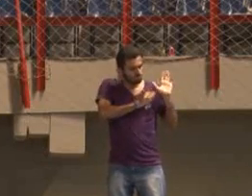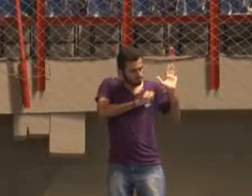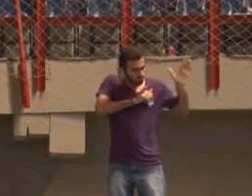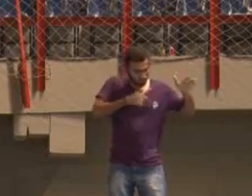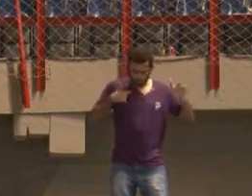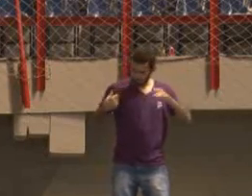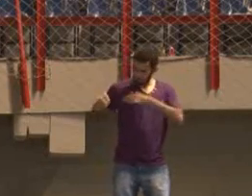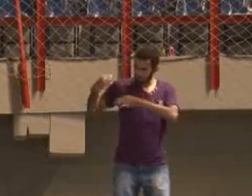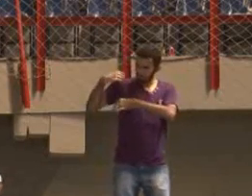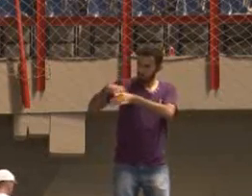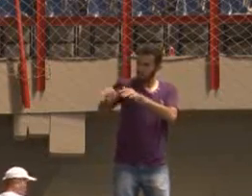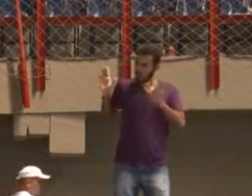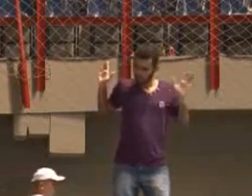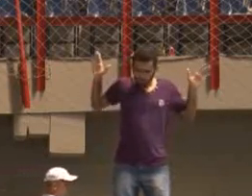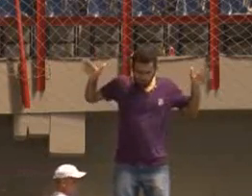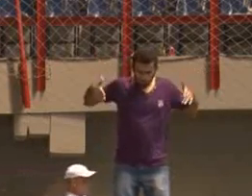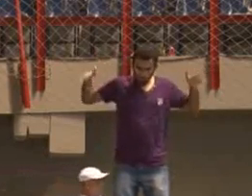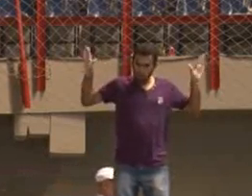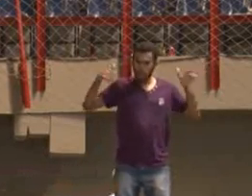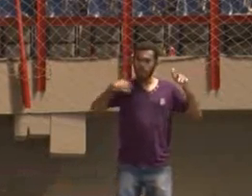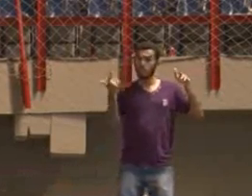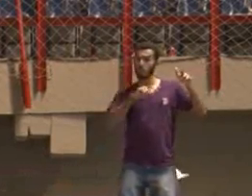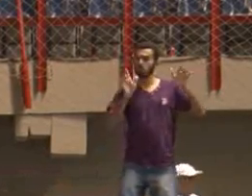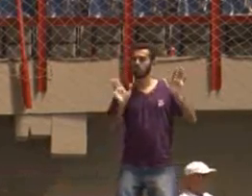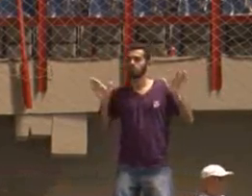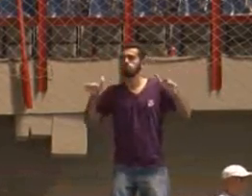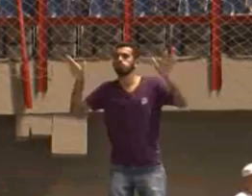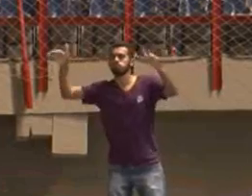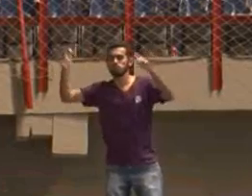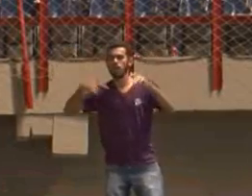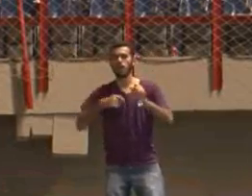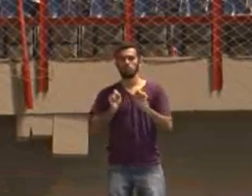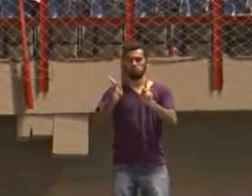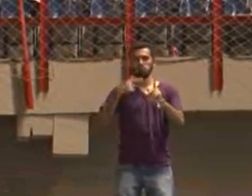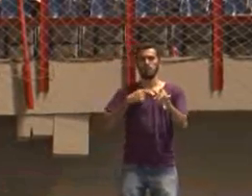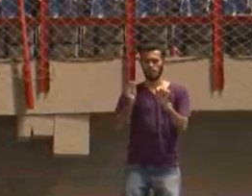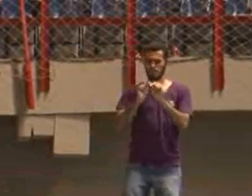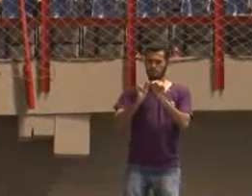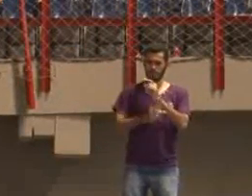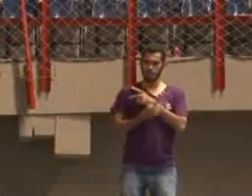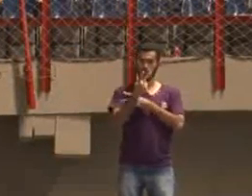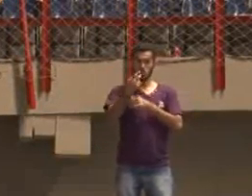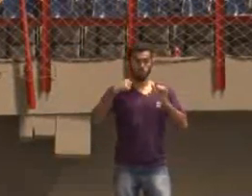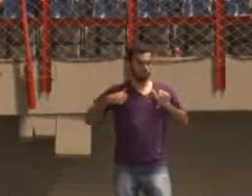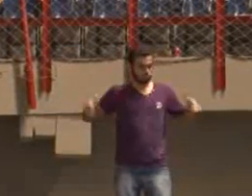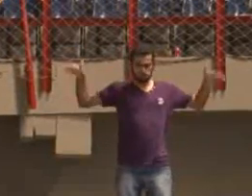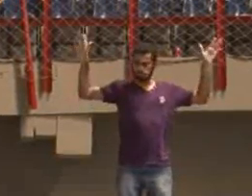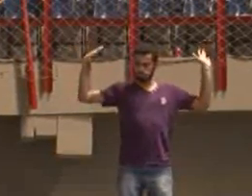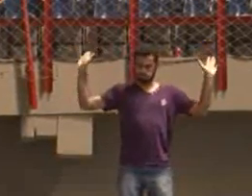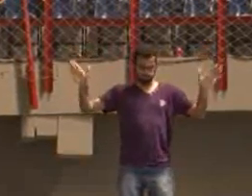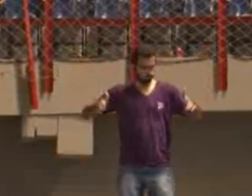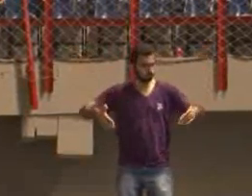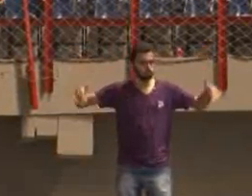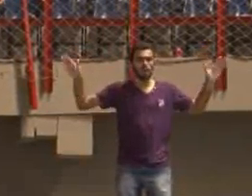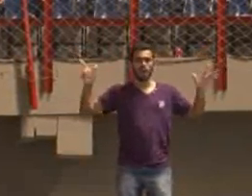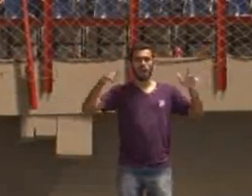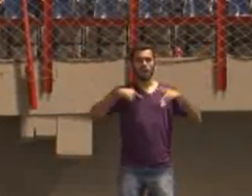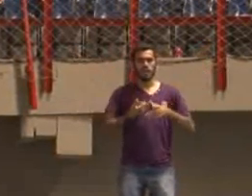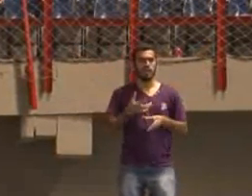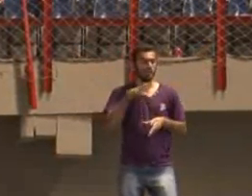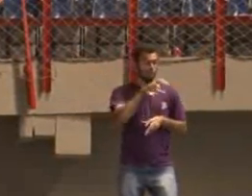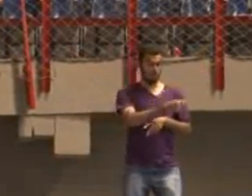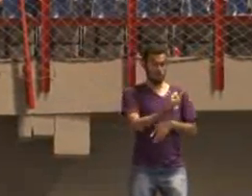Beleza. Aí ele fez 2 pares de asas gigantescos, entregou um par para o Ícaro e ficou com o outro. Ele disse, Ícaro, meu filho, é o seguinte,